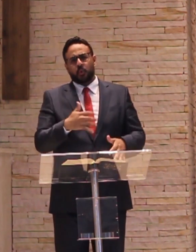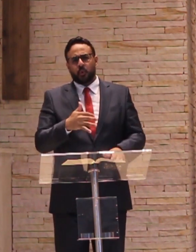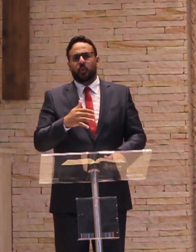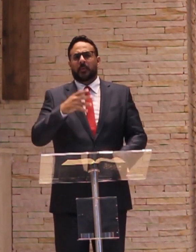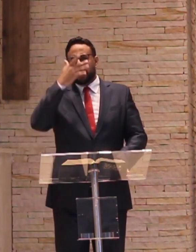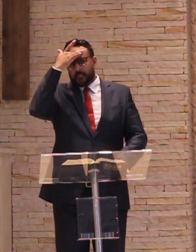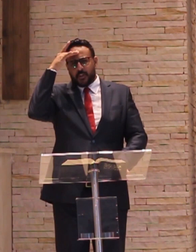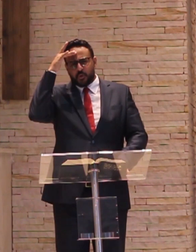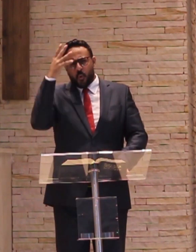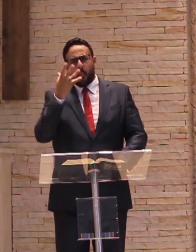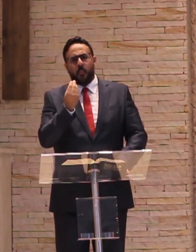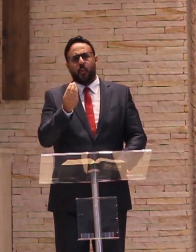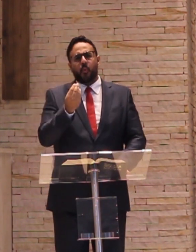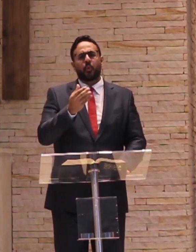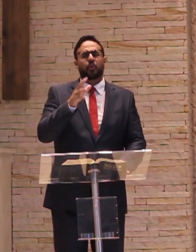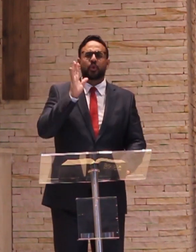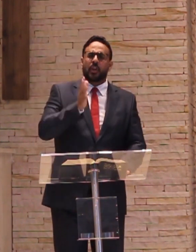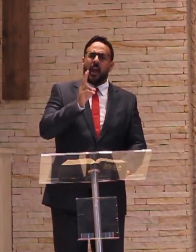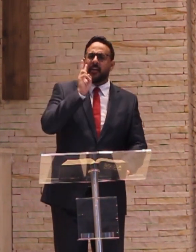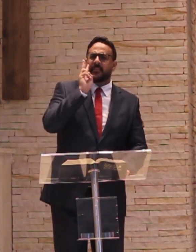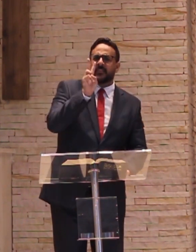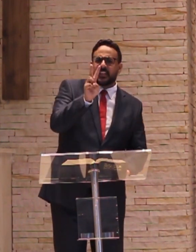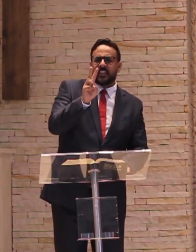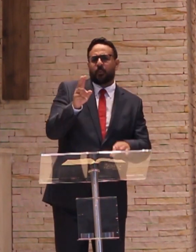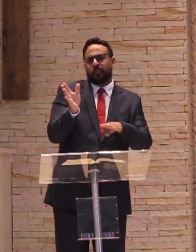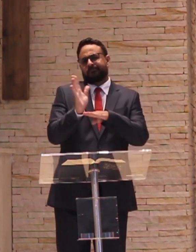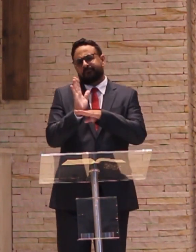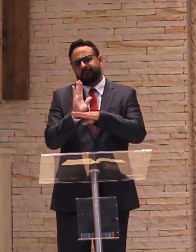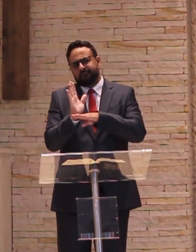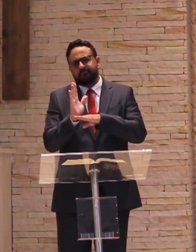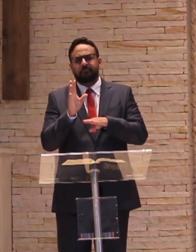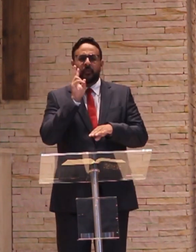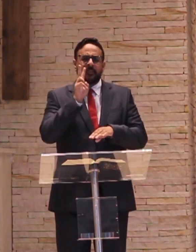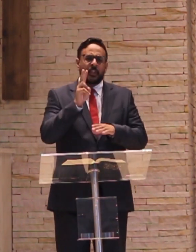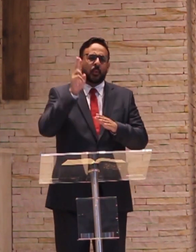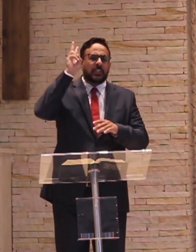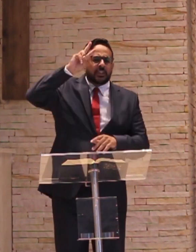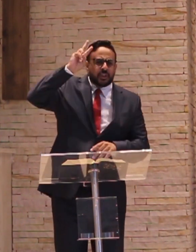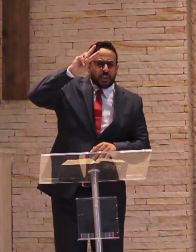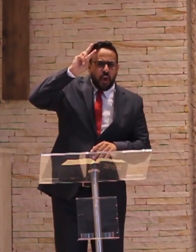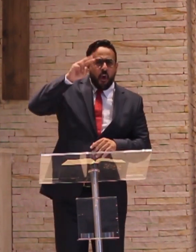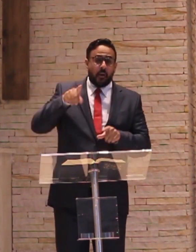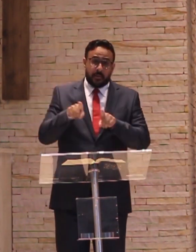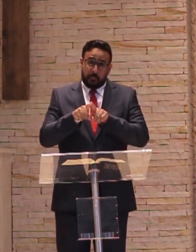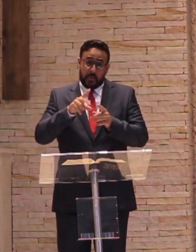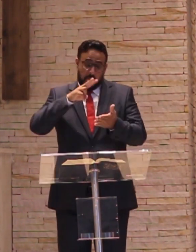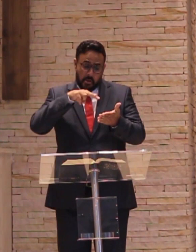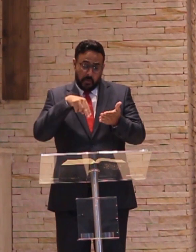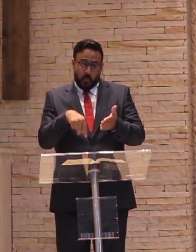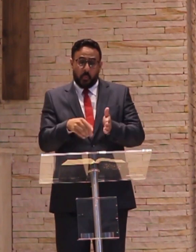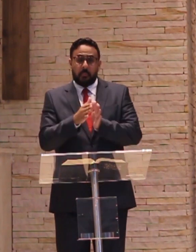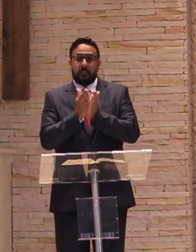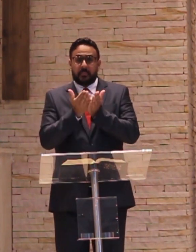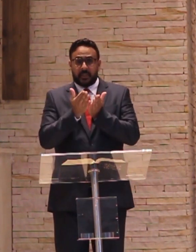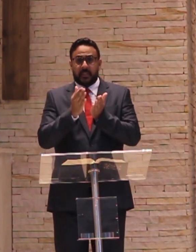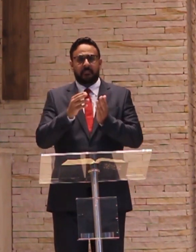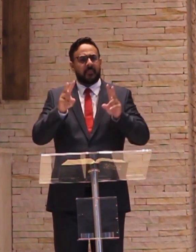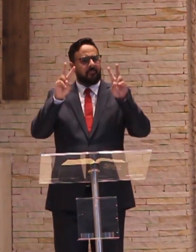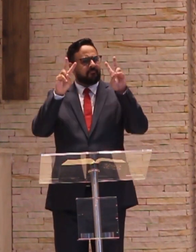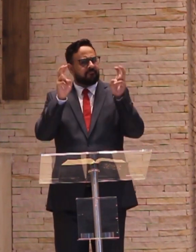cruz. E esse tema é um tema de grande importância para o nosso mundo atual. Você já deve ter visto